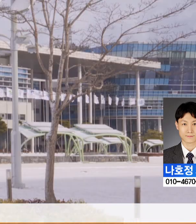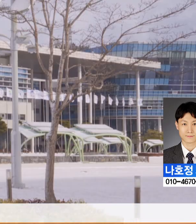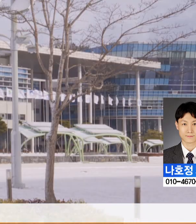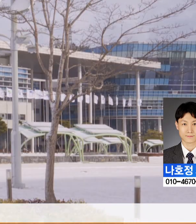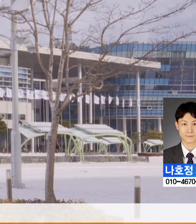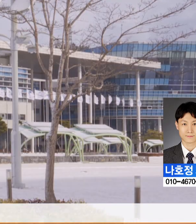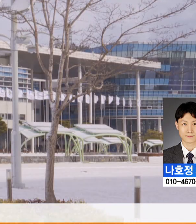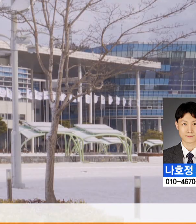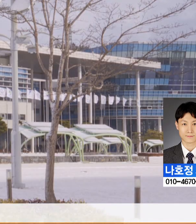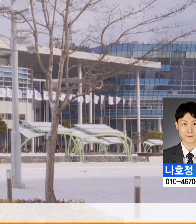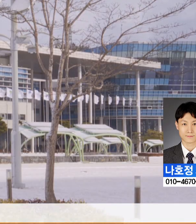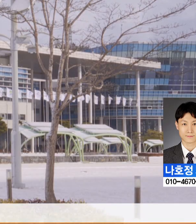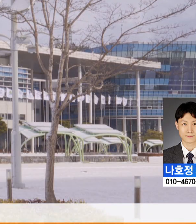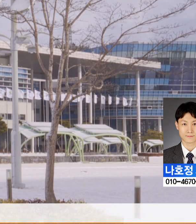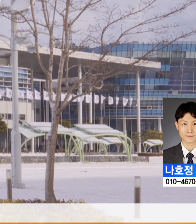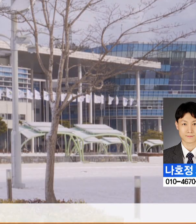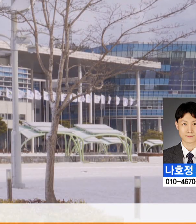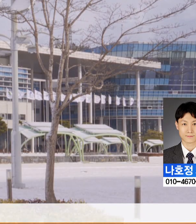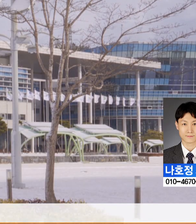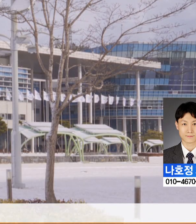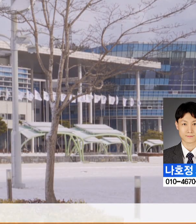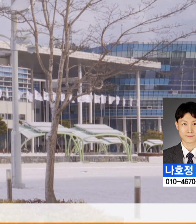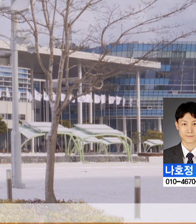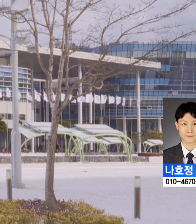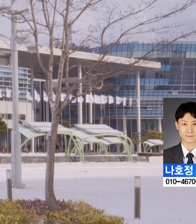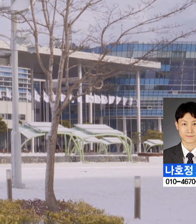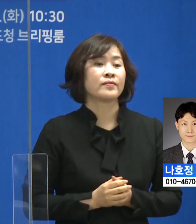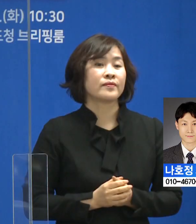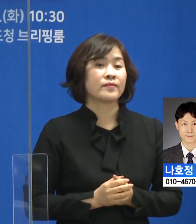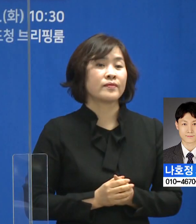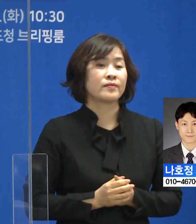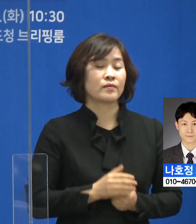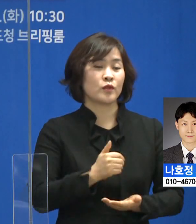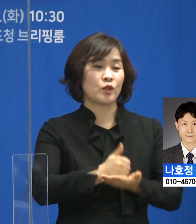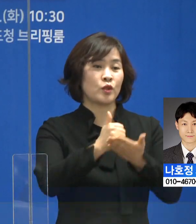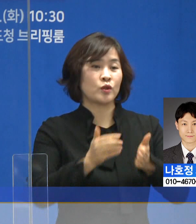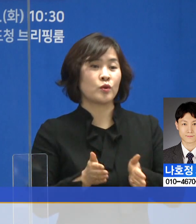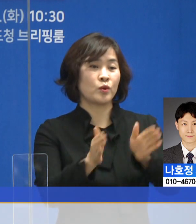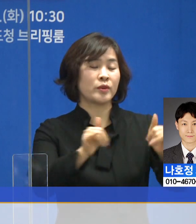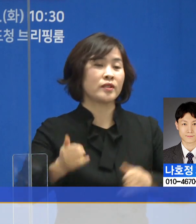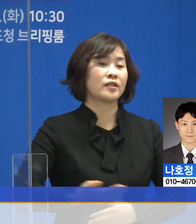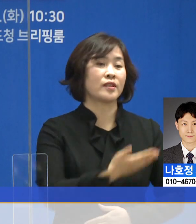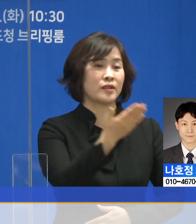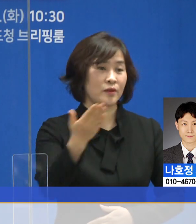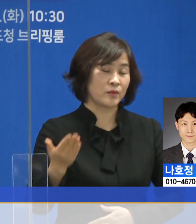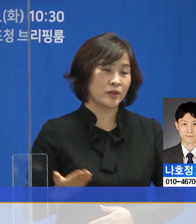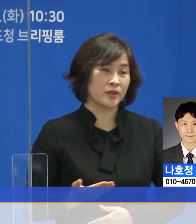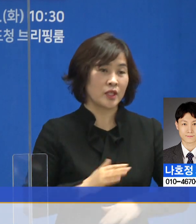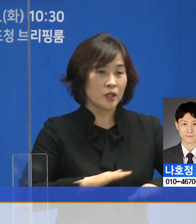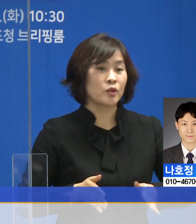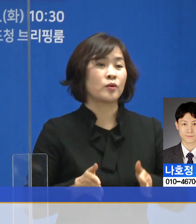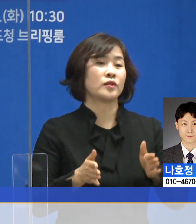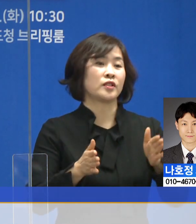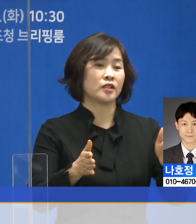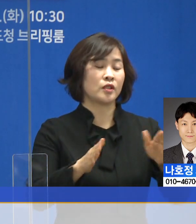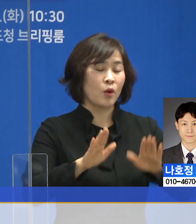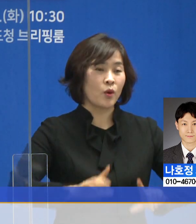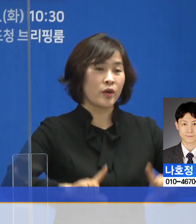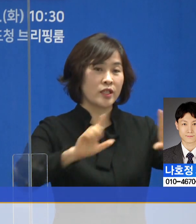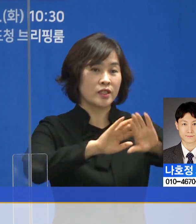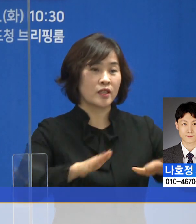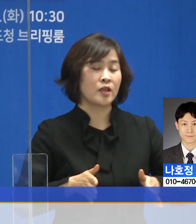2021 년 교육지원 운영 방향을 발표했습니다 존경하는 도민 여러분 우리 도는 올해